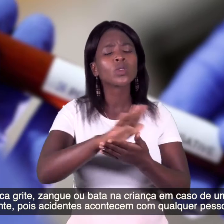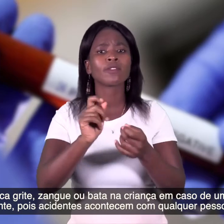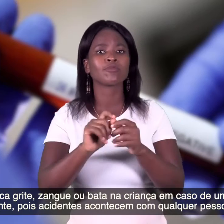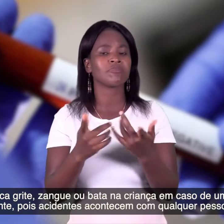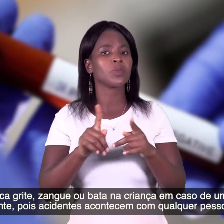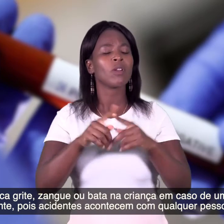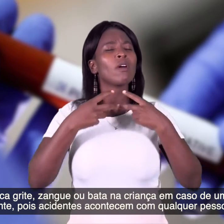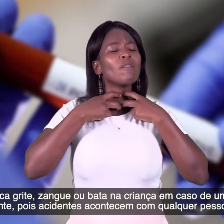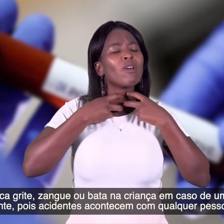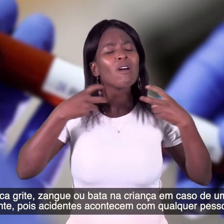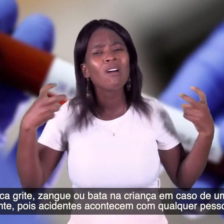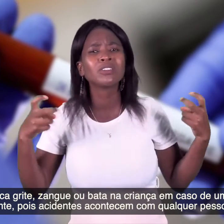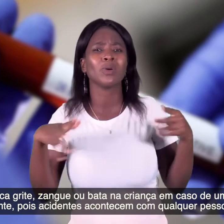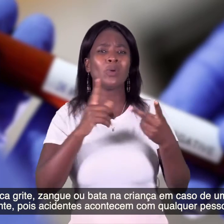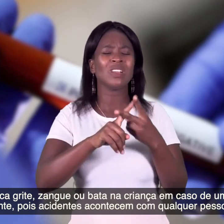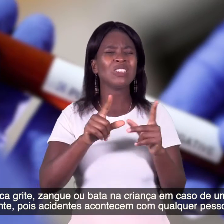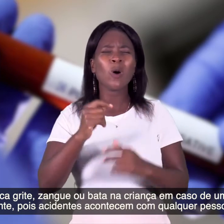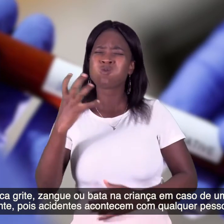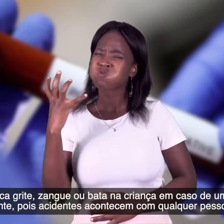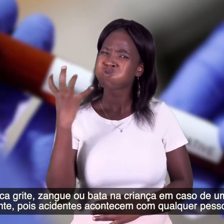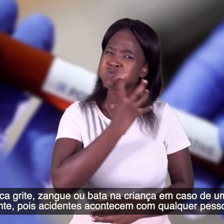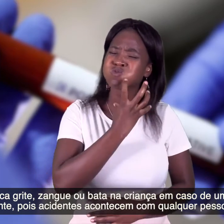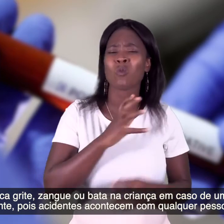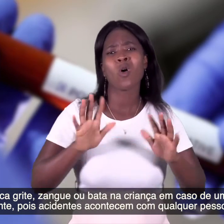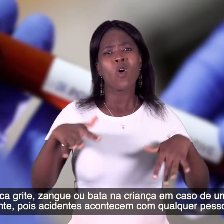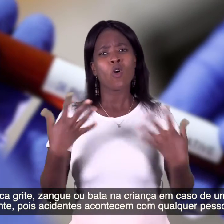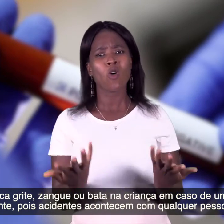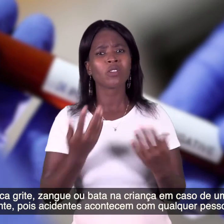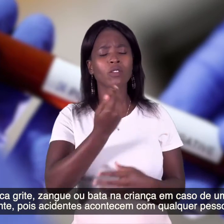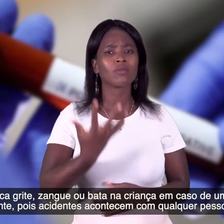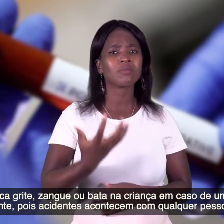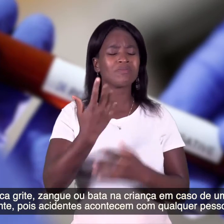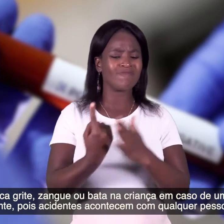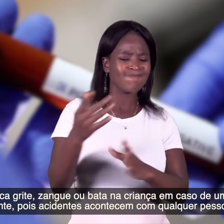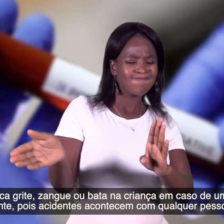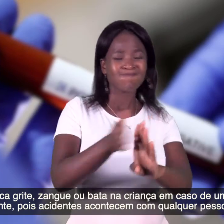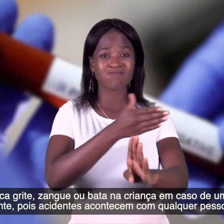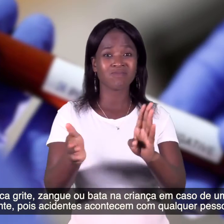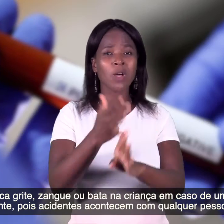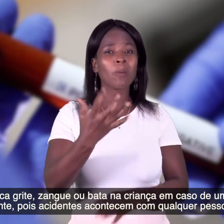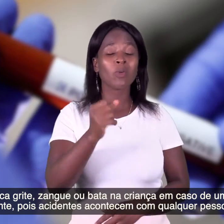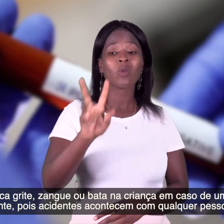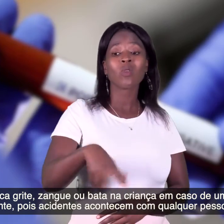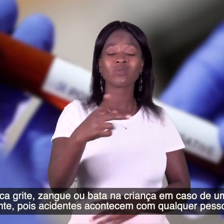grite, zangue ou bata na criança em caso de um acidente, pois acidentes acontecem com qualquer pessoa.